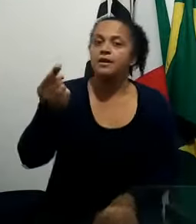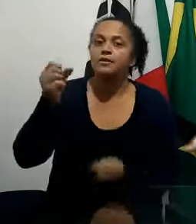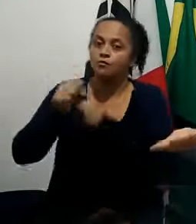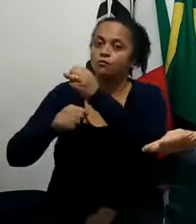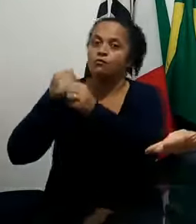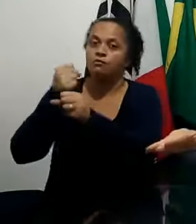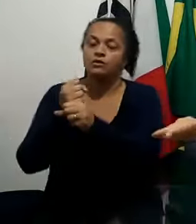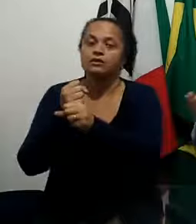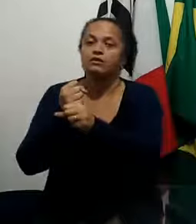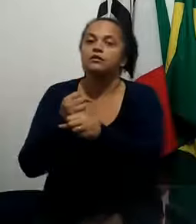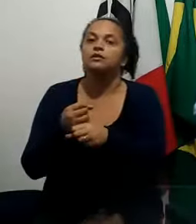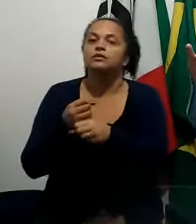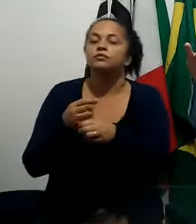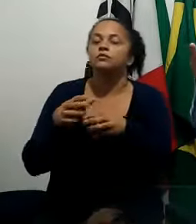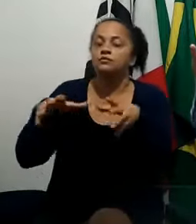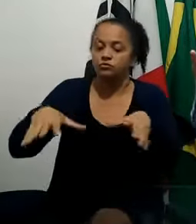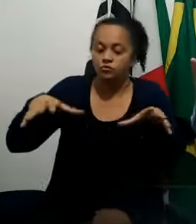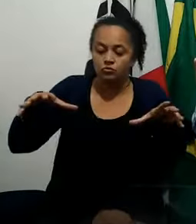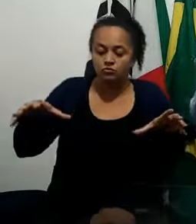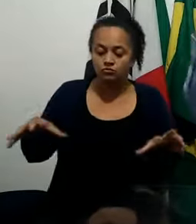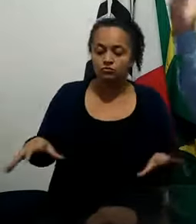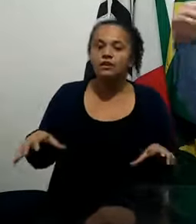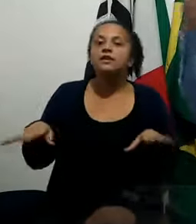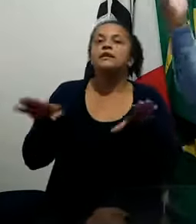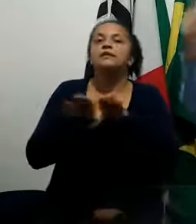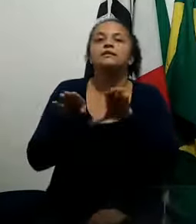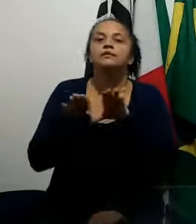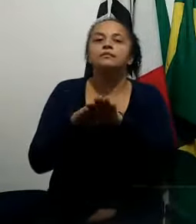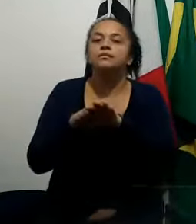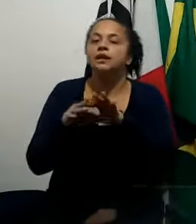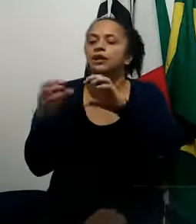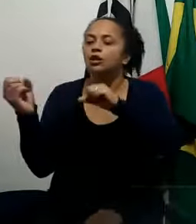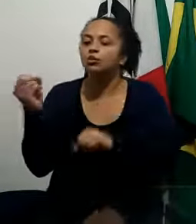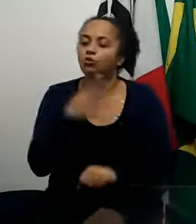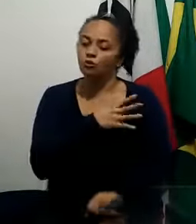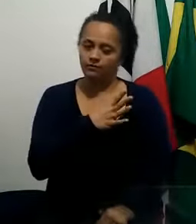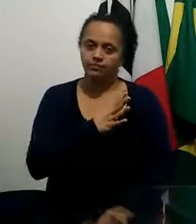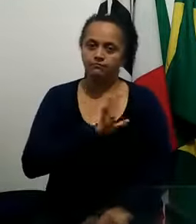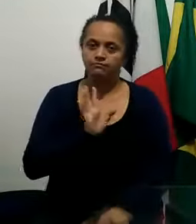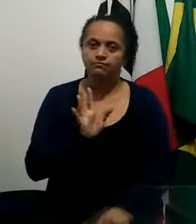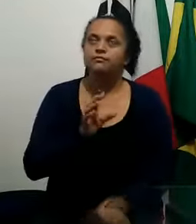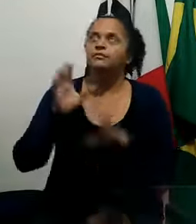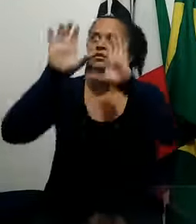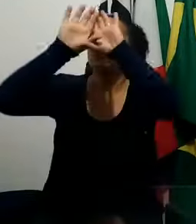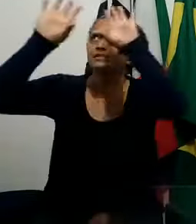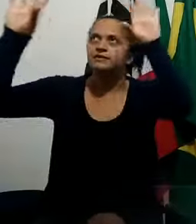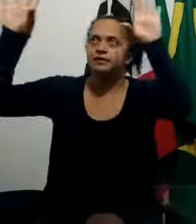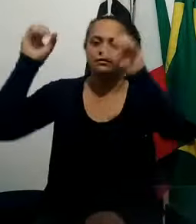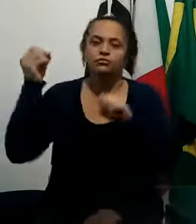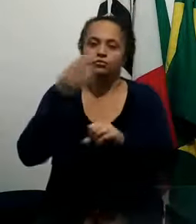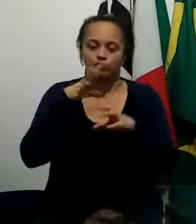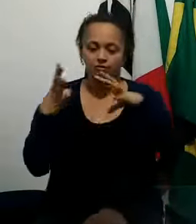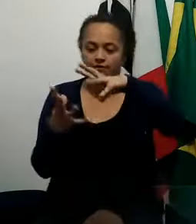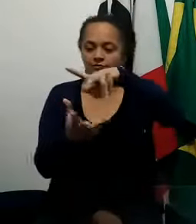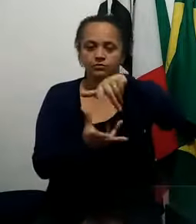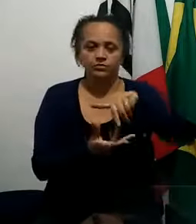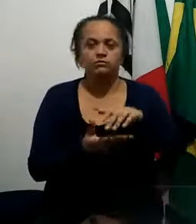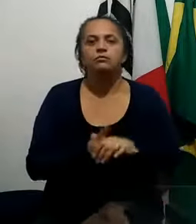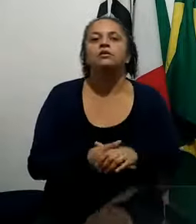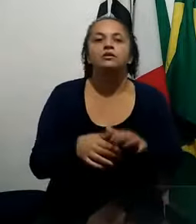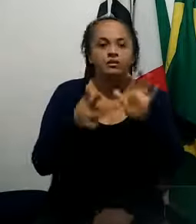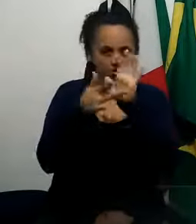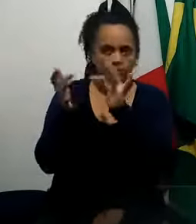o estado perfeito, o estado eterno, o novo céu e a nova terra que o Senhor vai criar. Aleluia! Glória